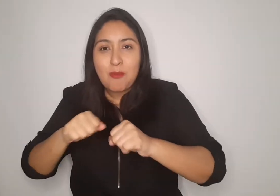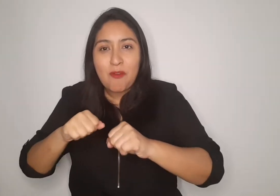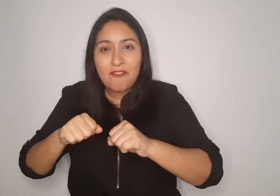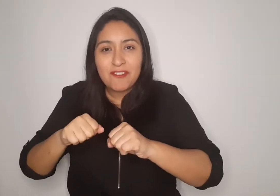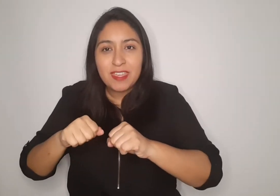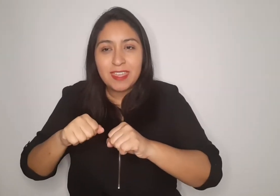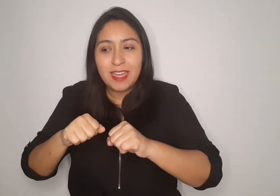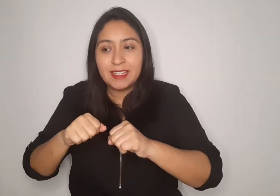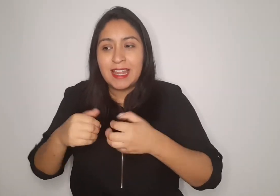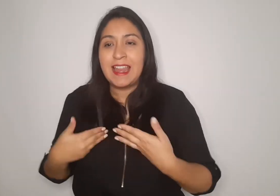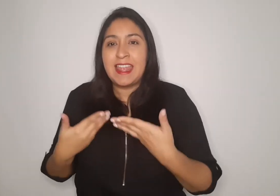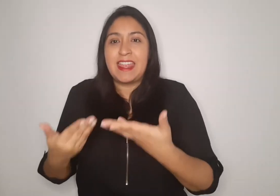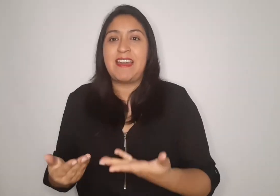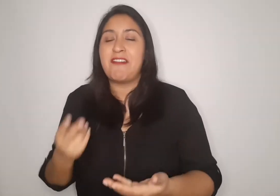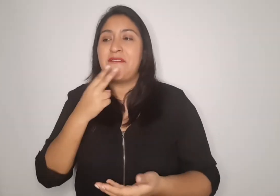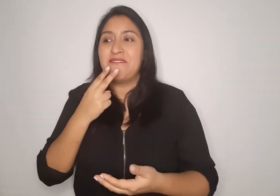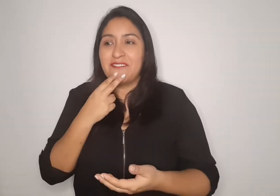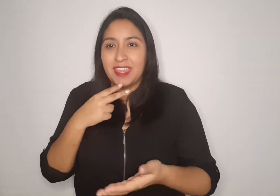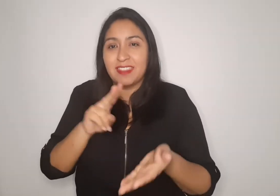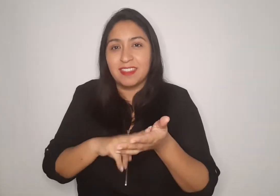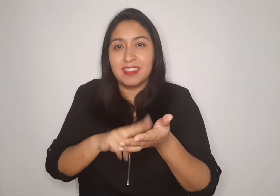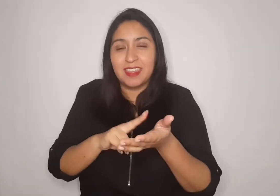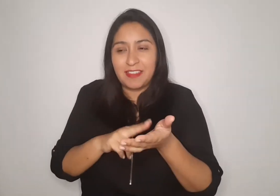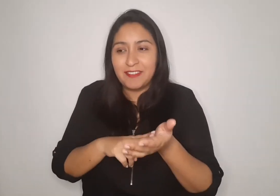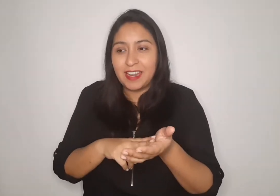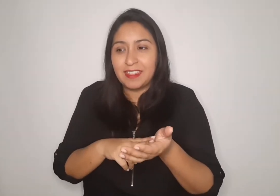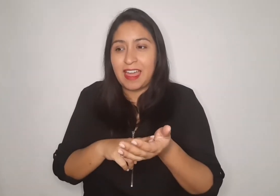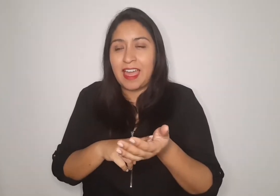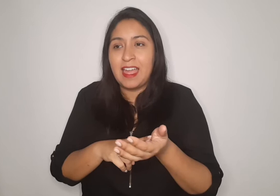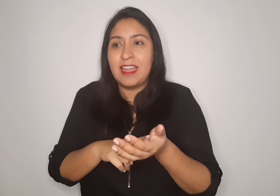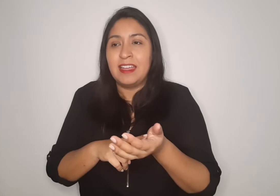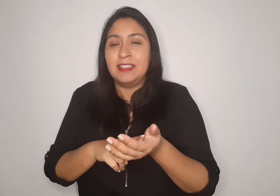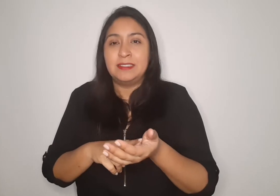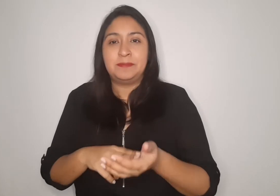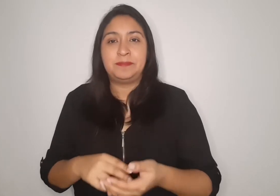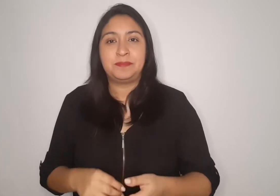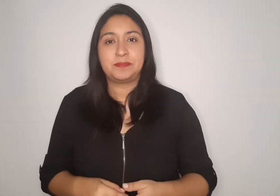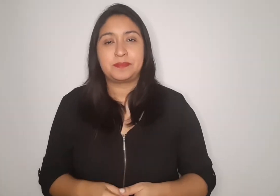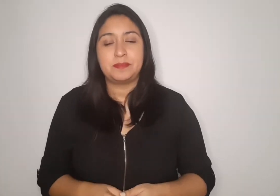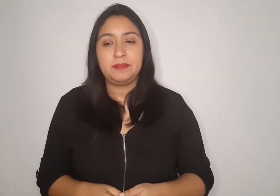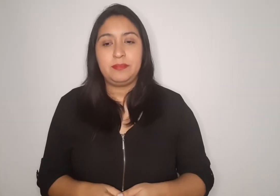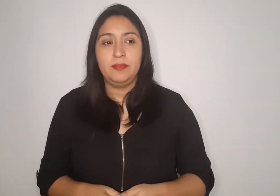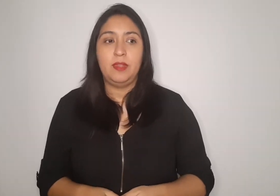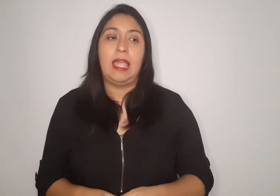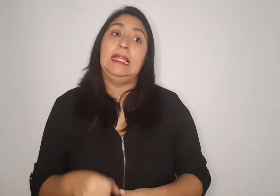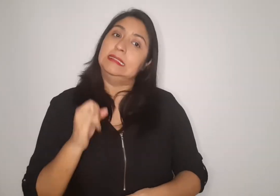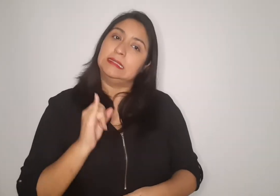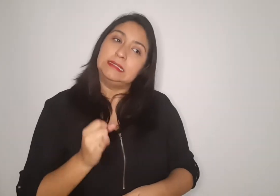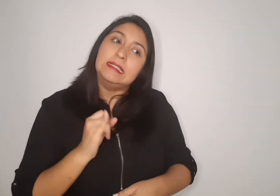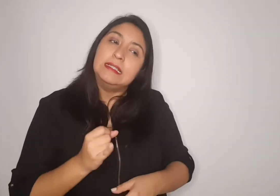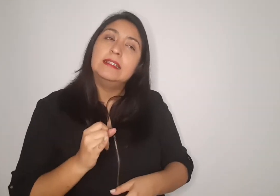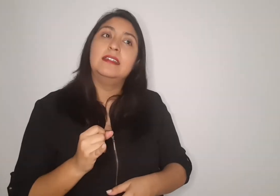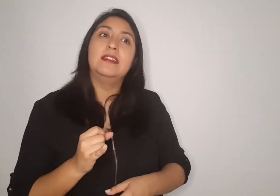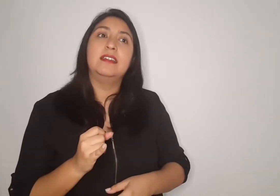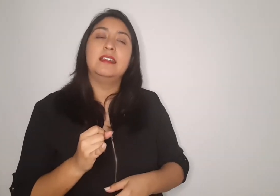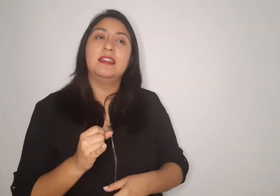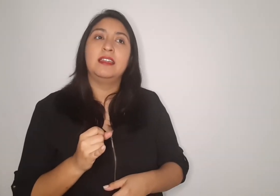vida real, presencial a la momia. Ajá. Sí, ser